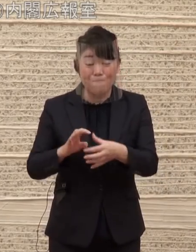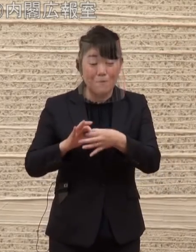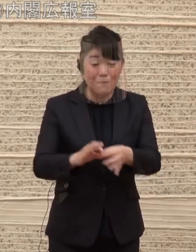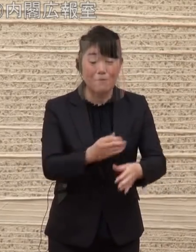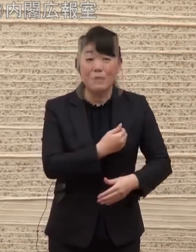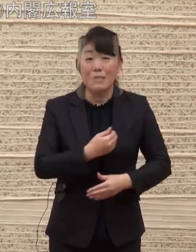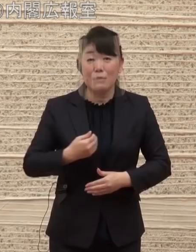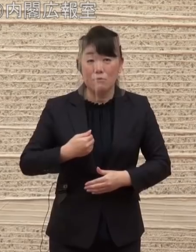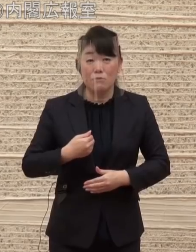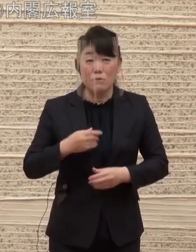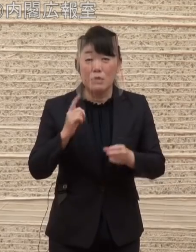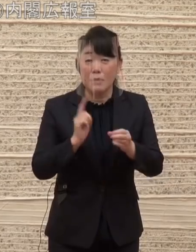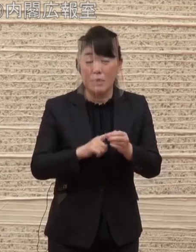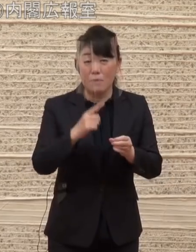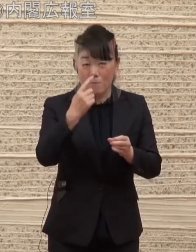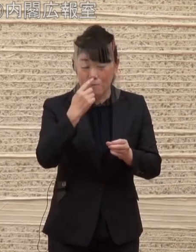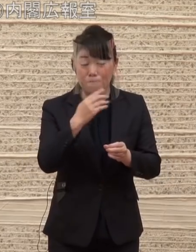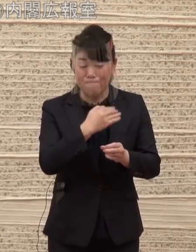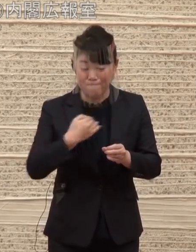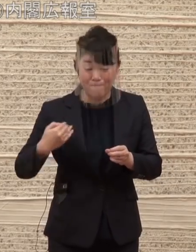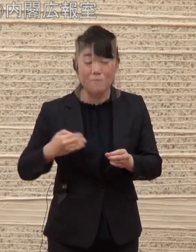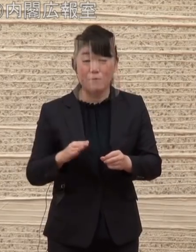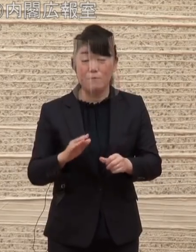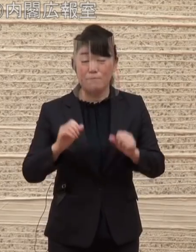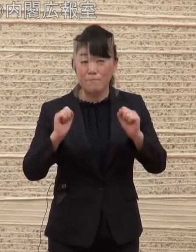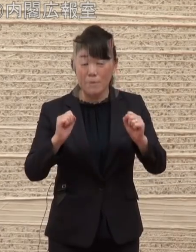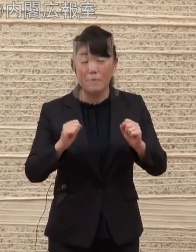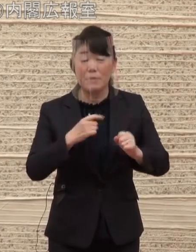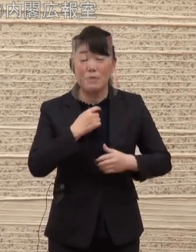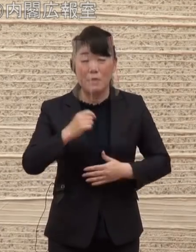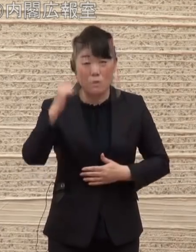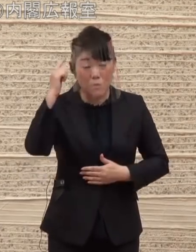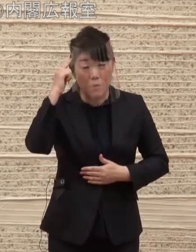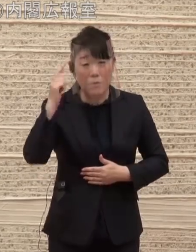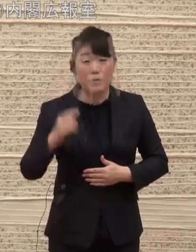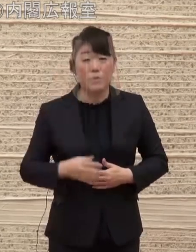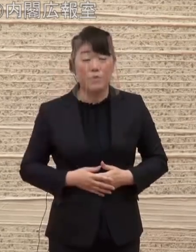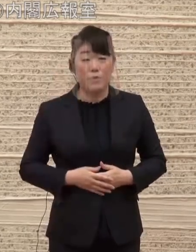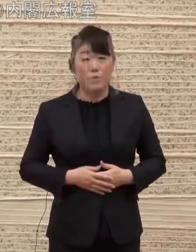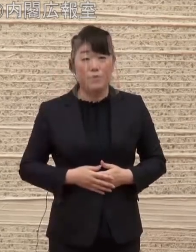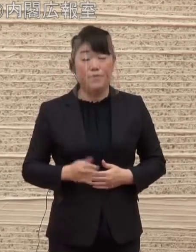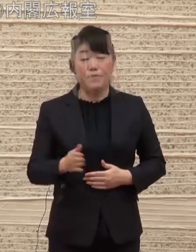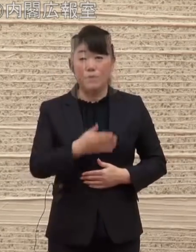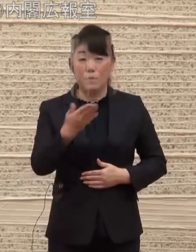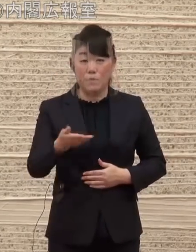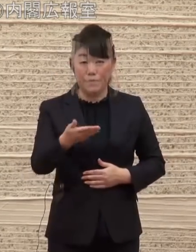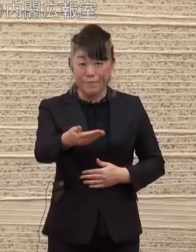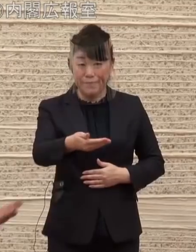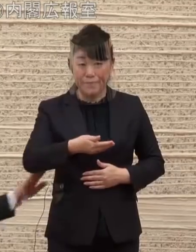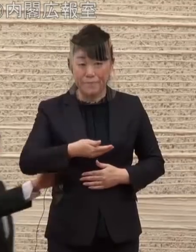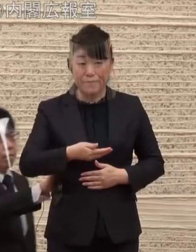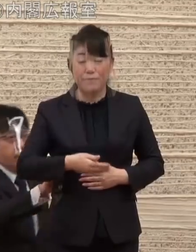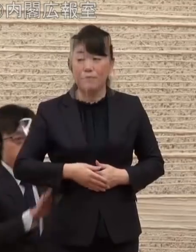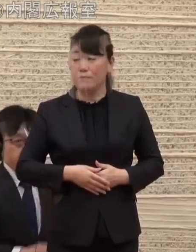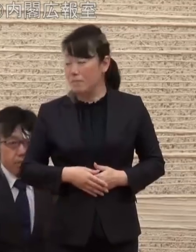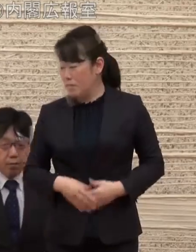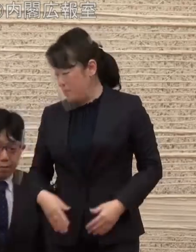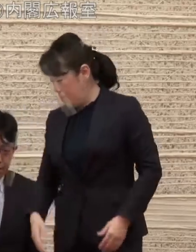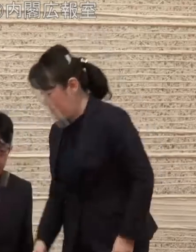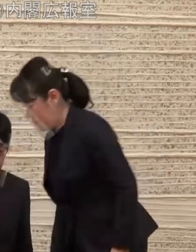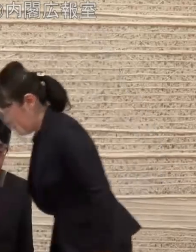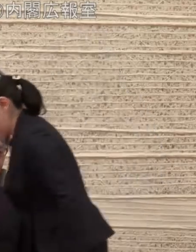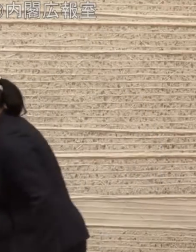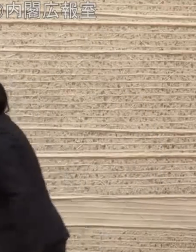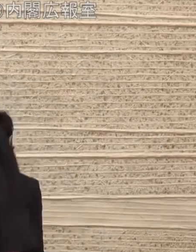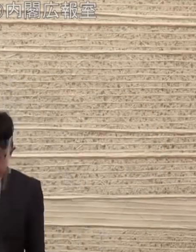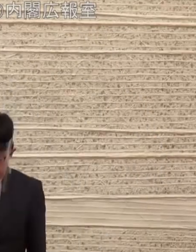ていきたいと思っていますはいそれでは次の方からご質問いただきますご希望の方教授お願いしますはいじゃあ私から遠い方の